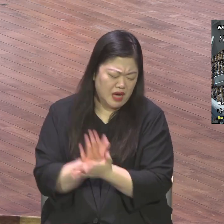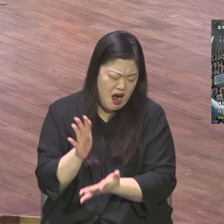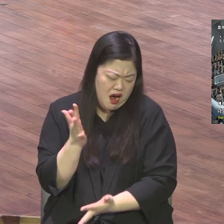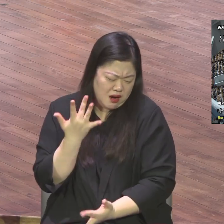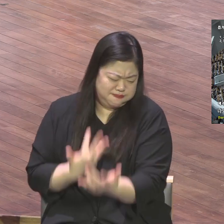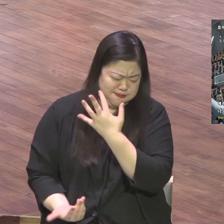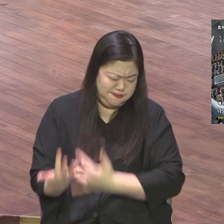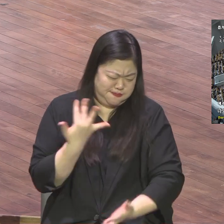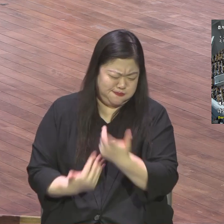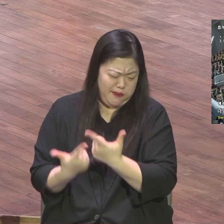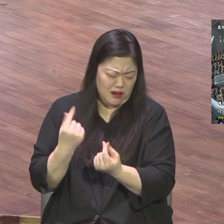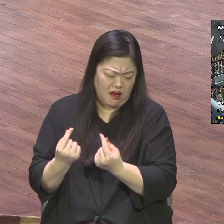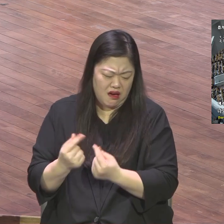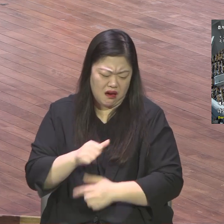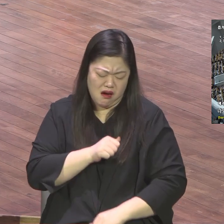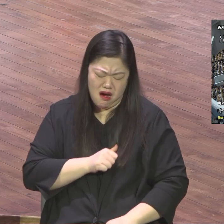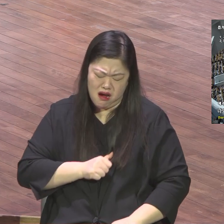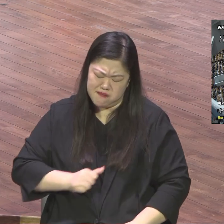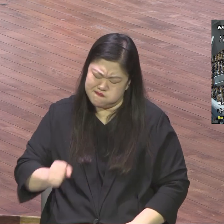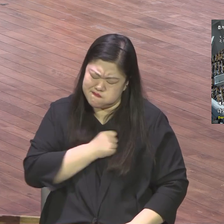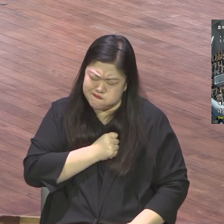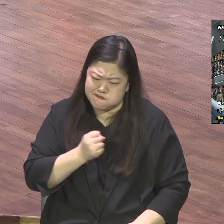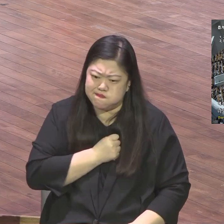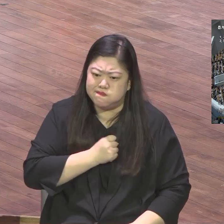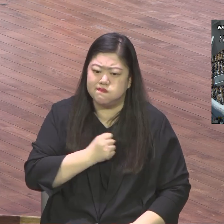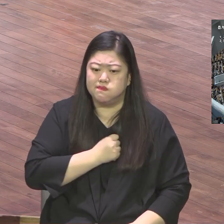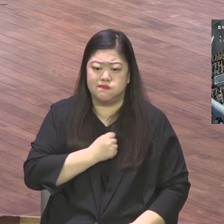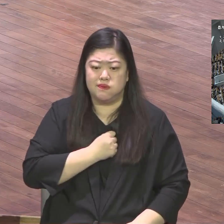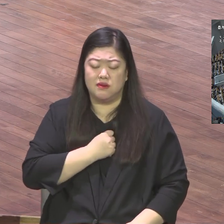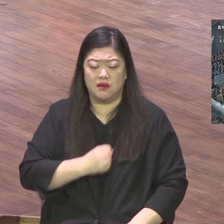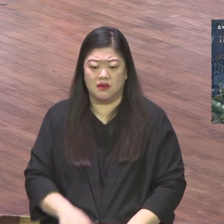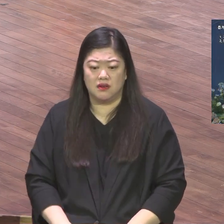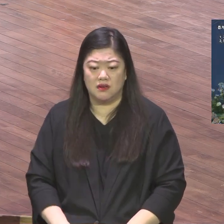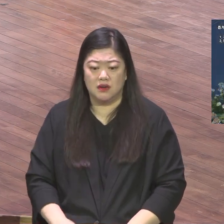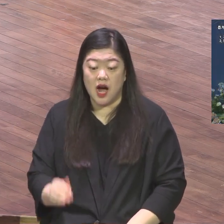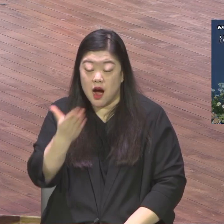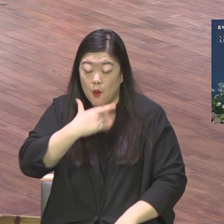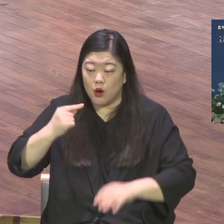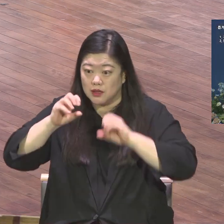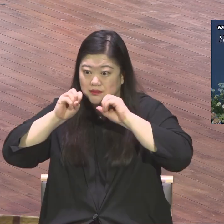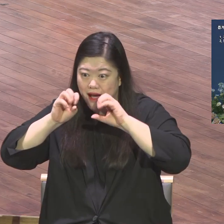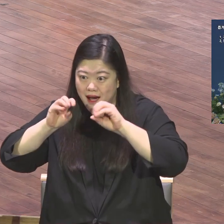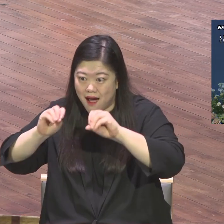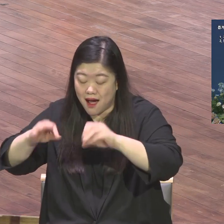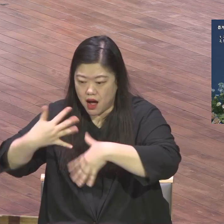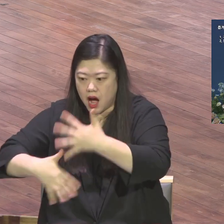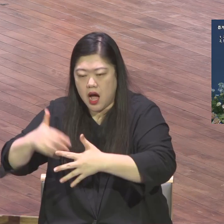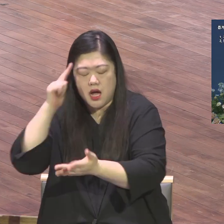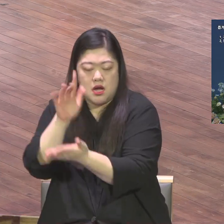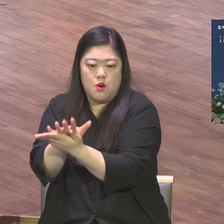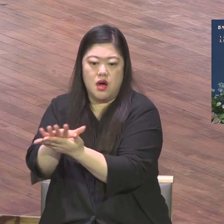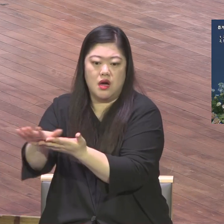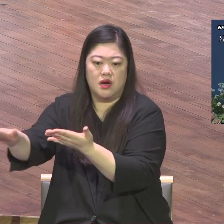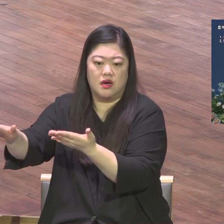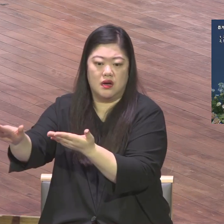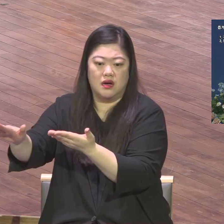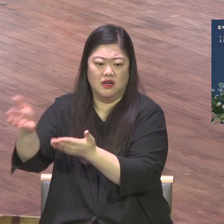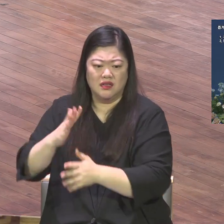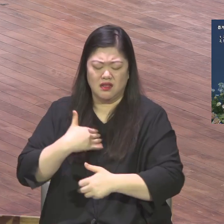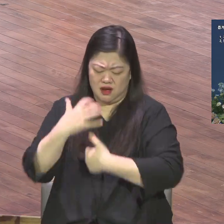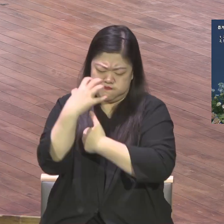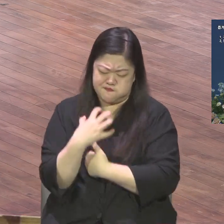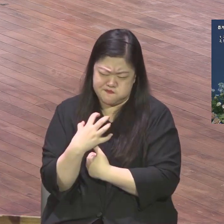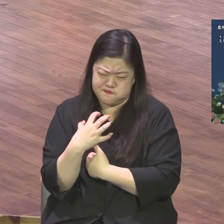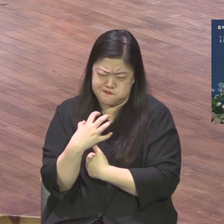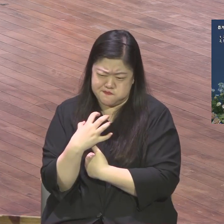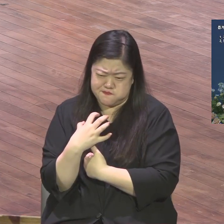골수에 사무치니 답답하여 견딜 수가 없나이다. 내가 복음을 증거해야 되는데 복음을 증거하지 못하게 하니, 포로로 잡혀와가지고 못하게